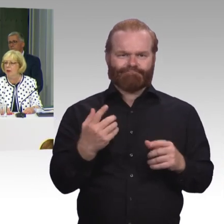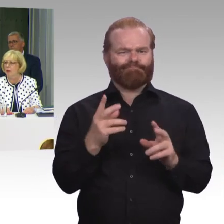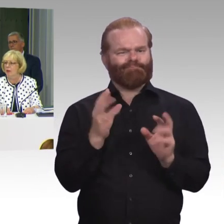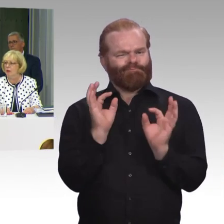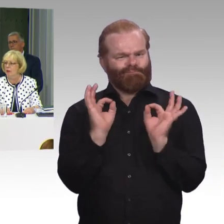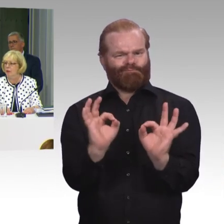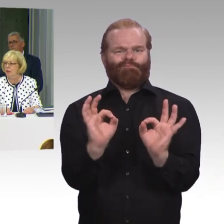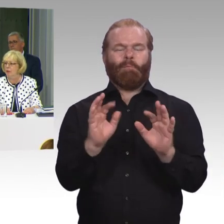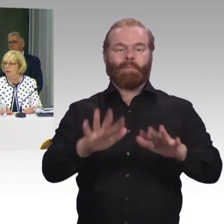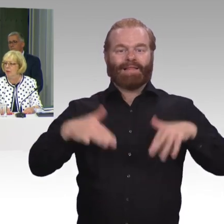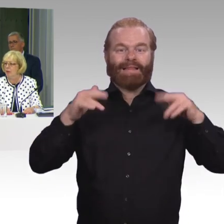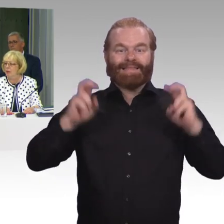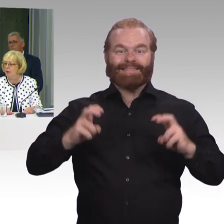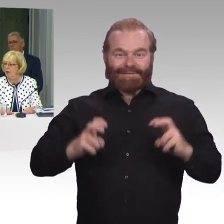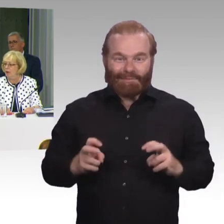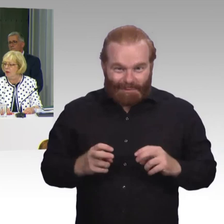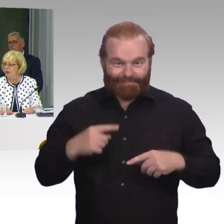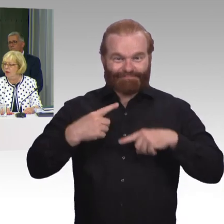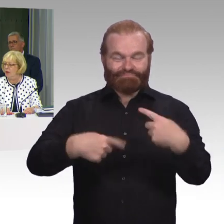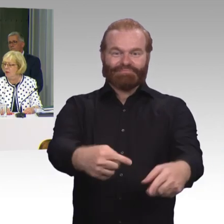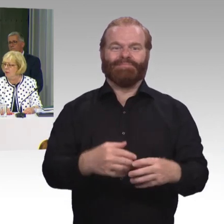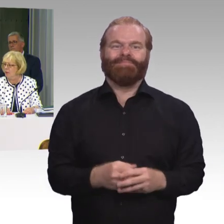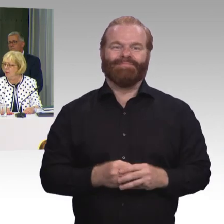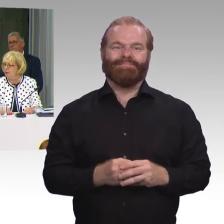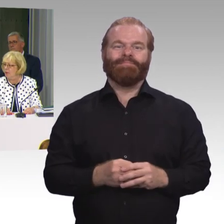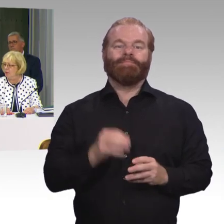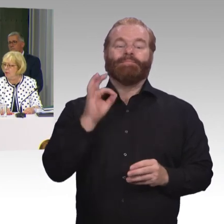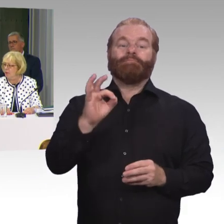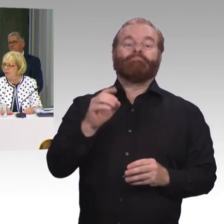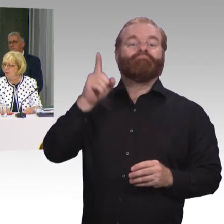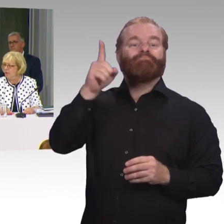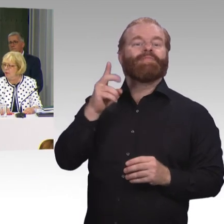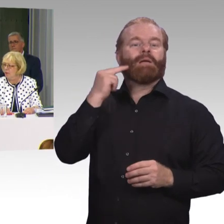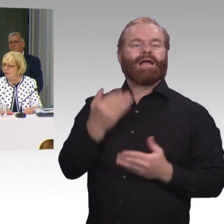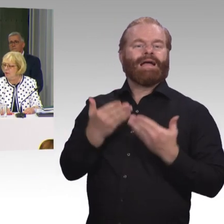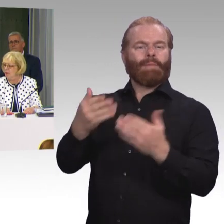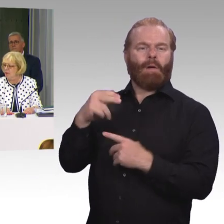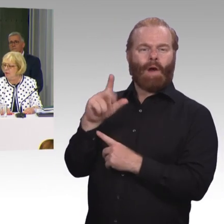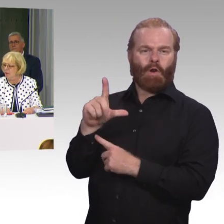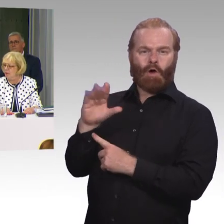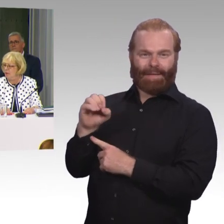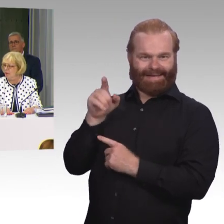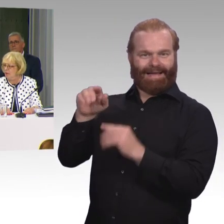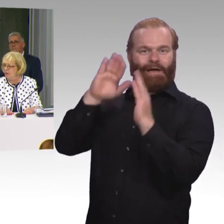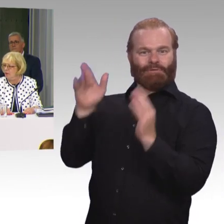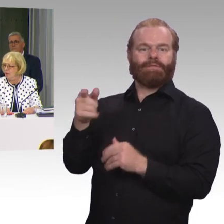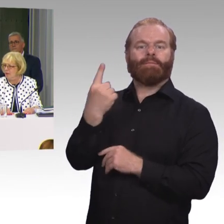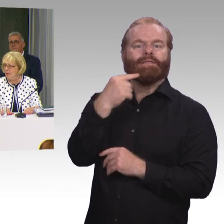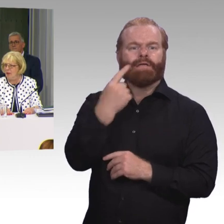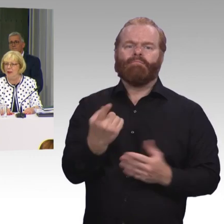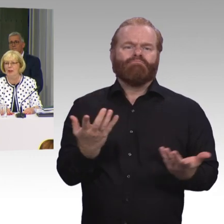Löbe Alterspräsident des ersten Bundestages war, hatte unser Parlament noch 410